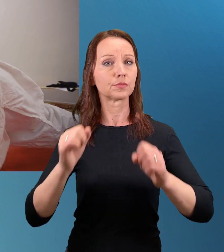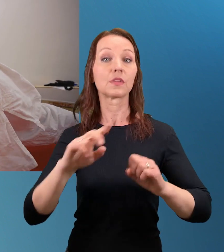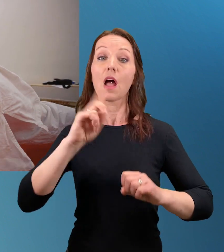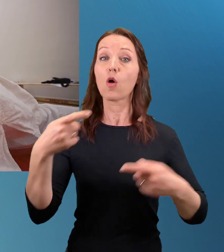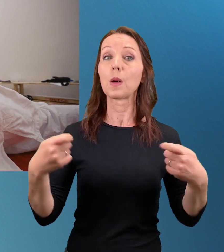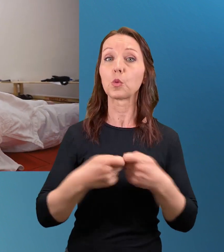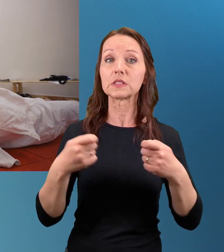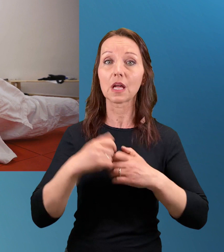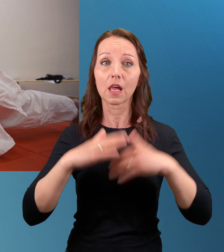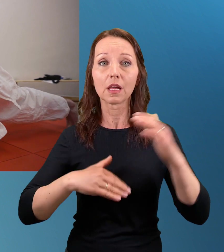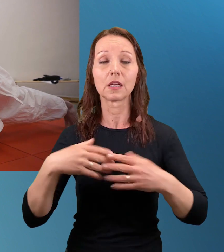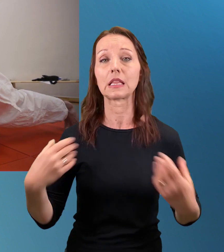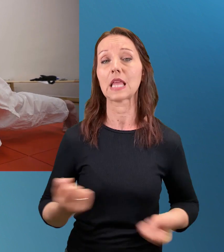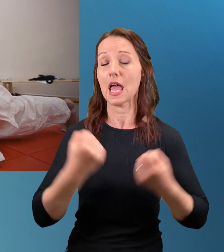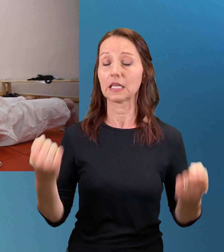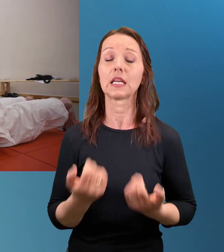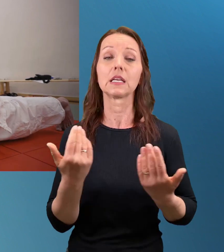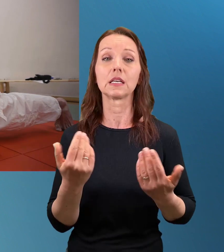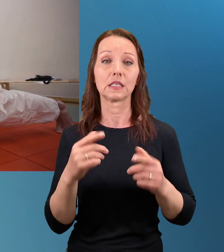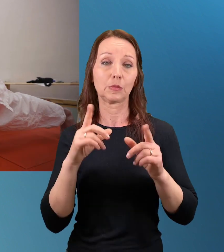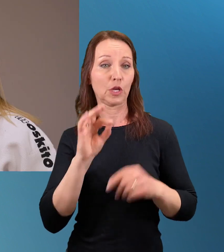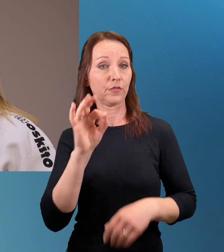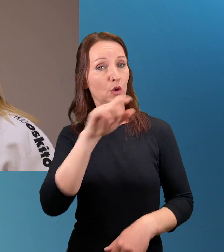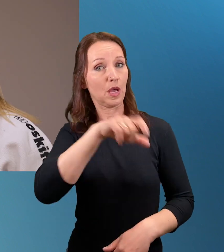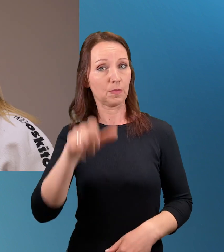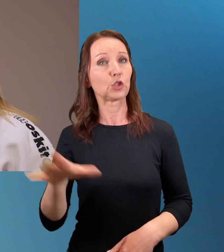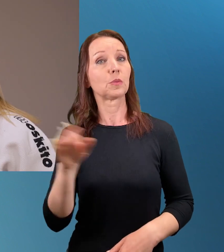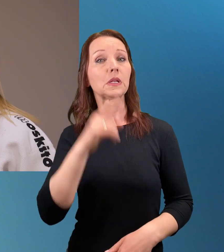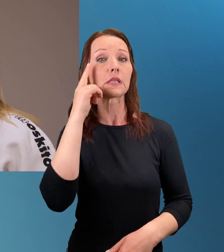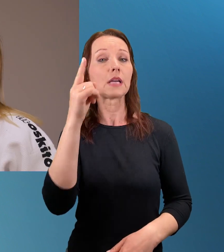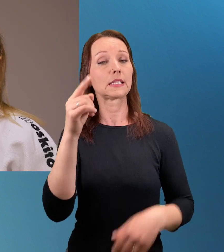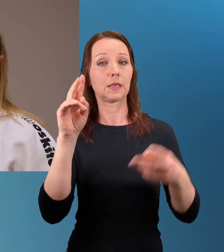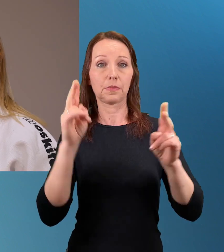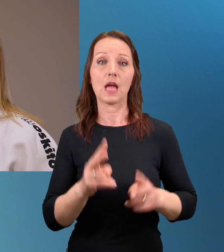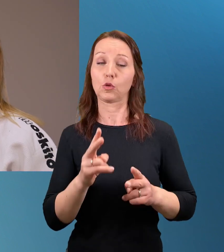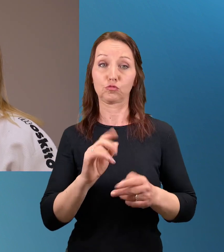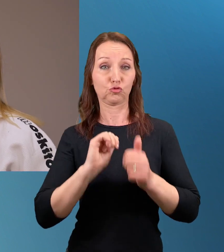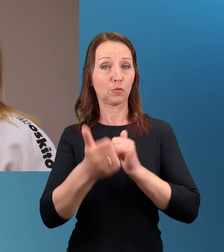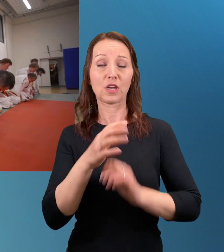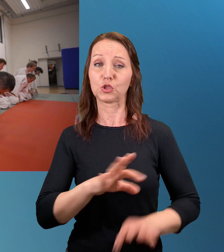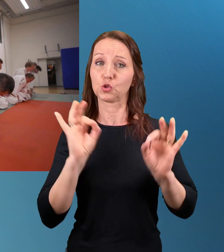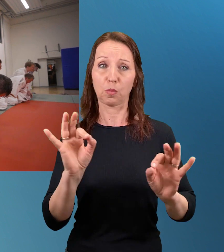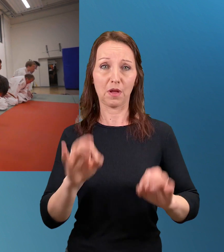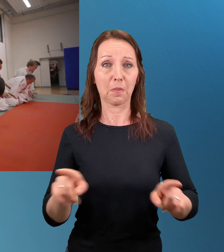Muskeln. Also von dem her ist das für Menschen mit einer geistigen Beeinträchtigung ein Supersport.